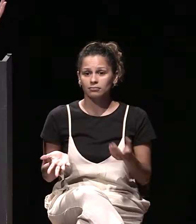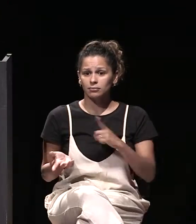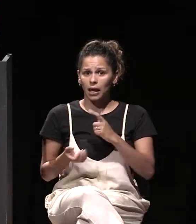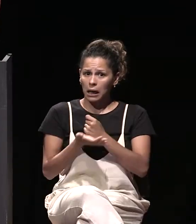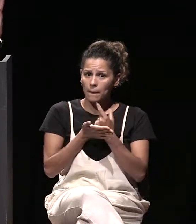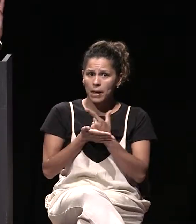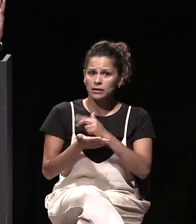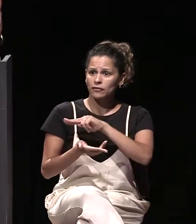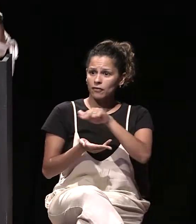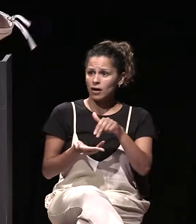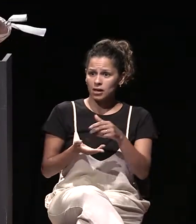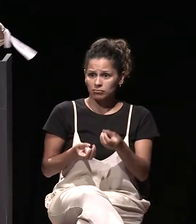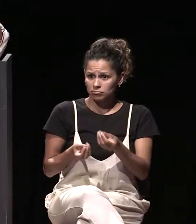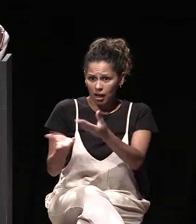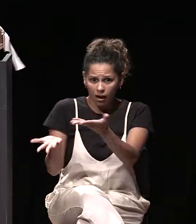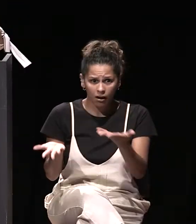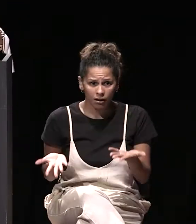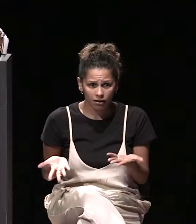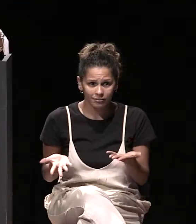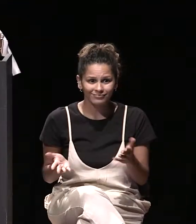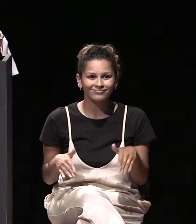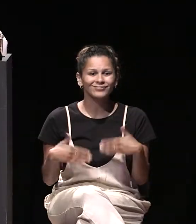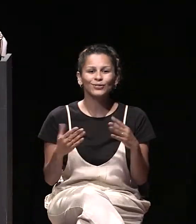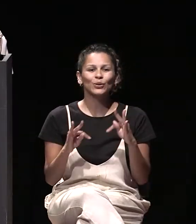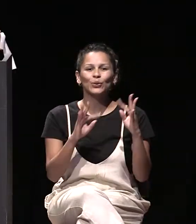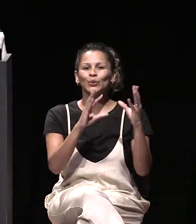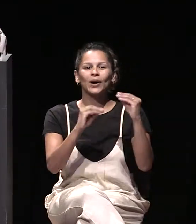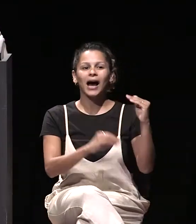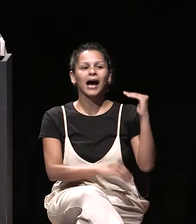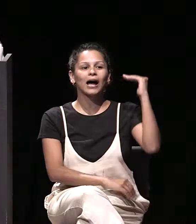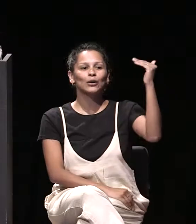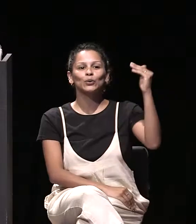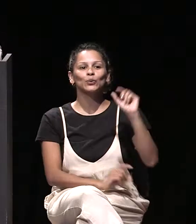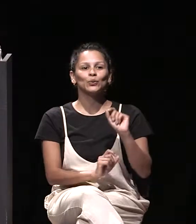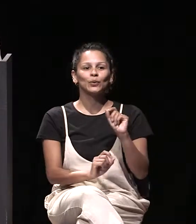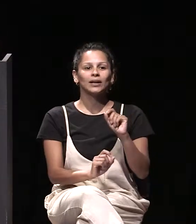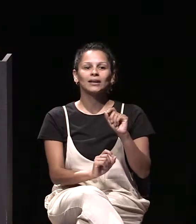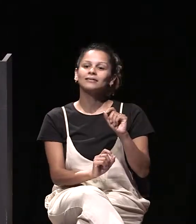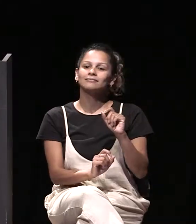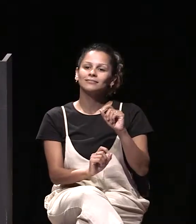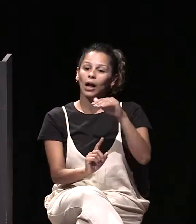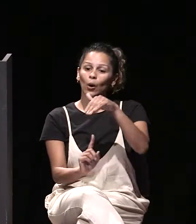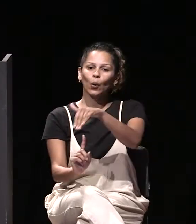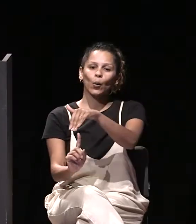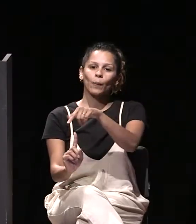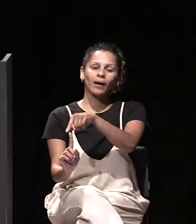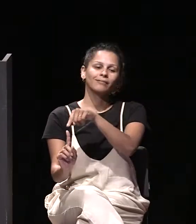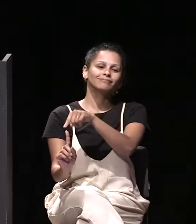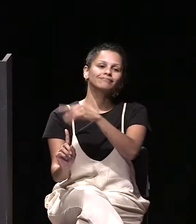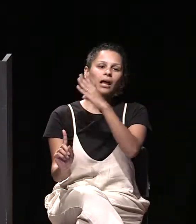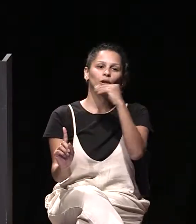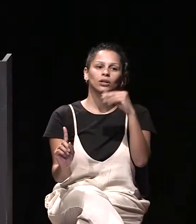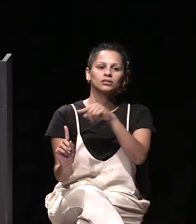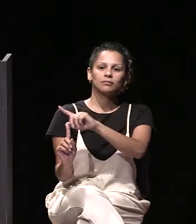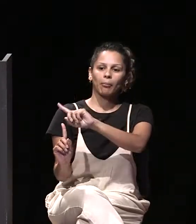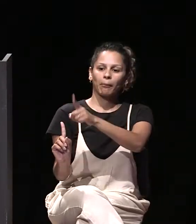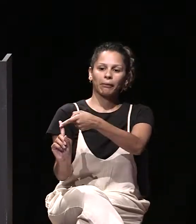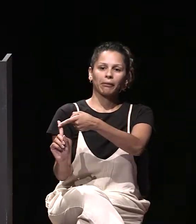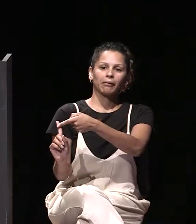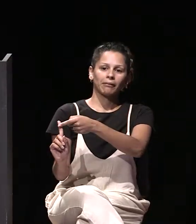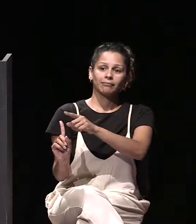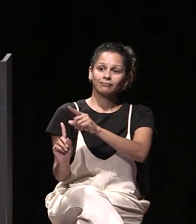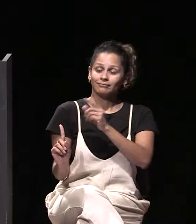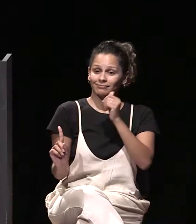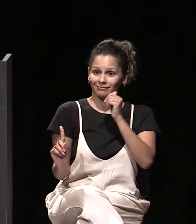todo o mundo adulto coloca a responsabilidade e a culpabilidade na adolescente que engravidou, e ela se